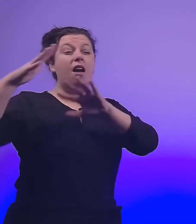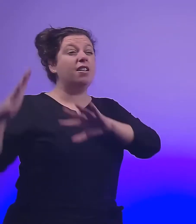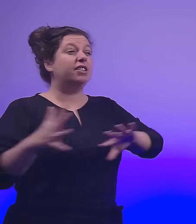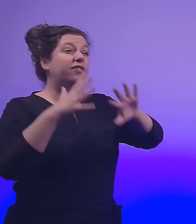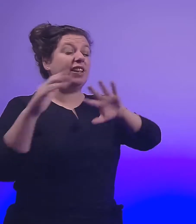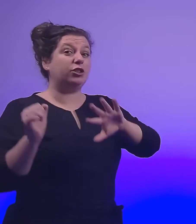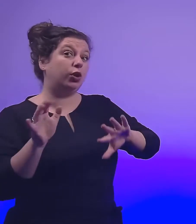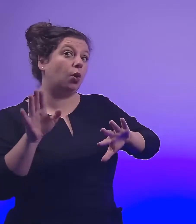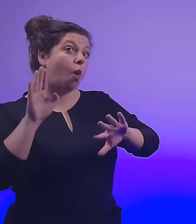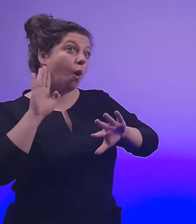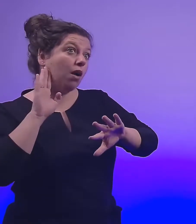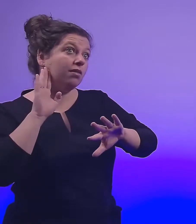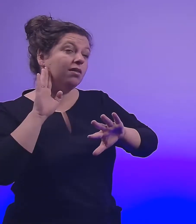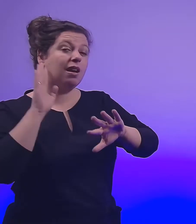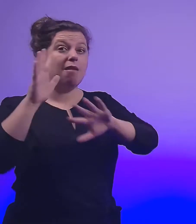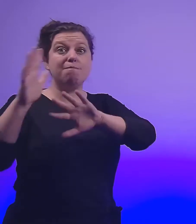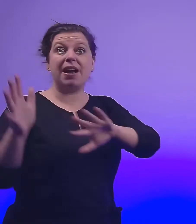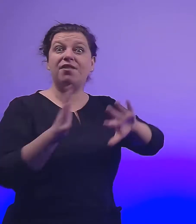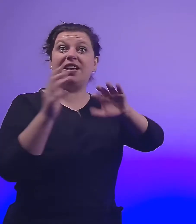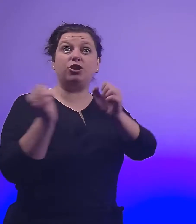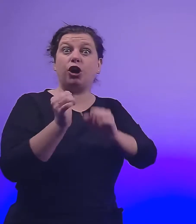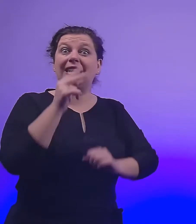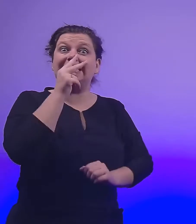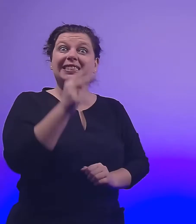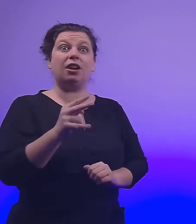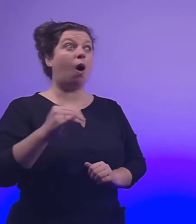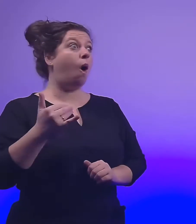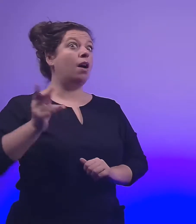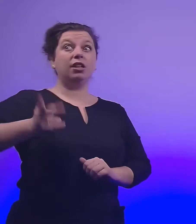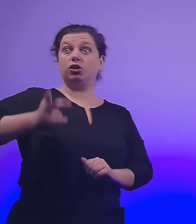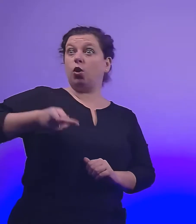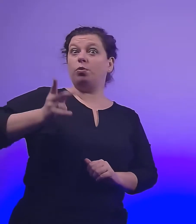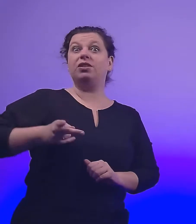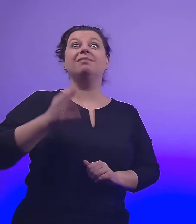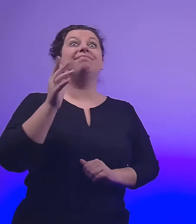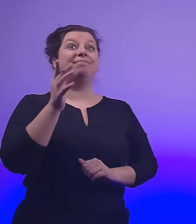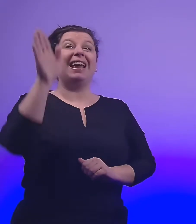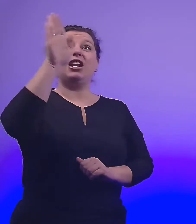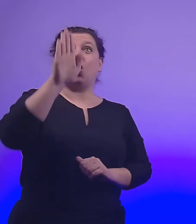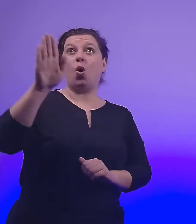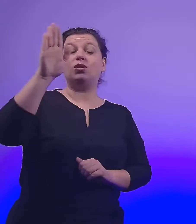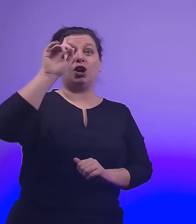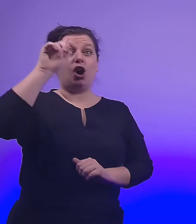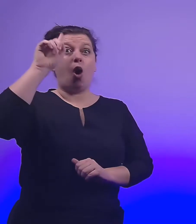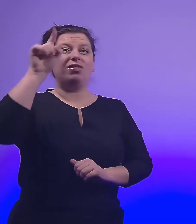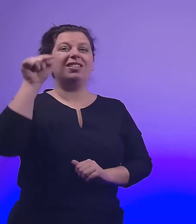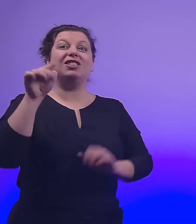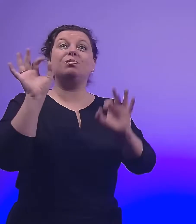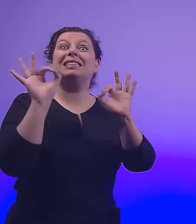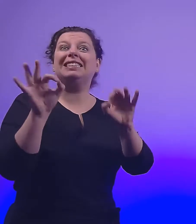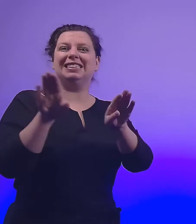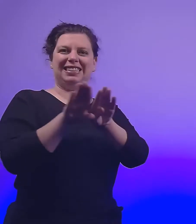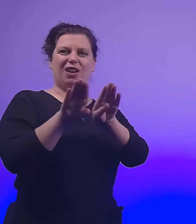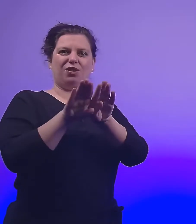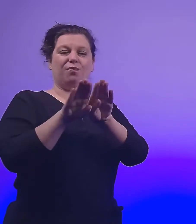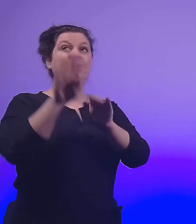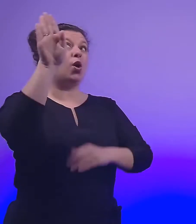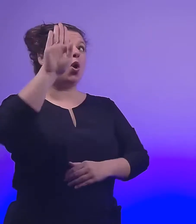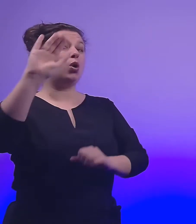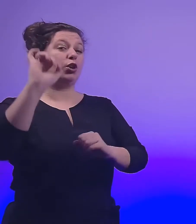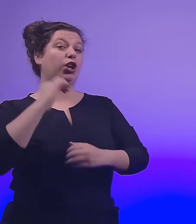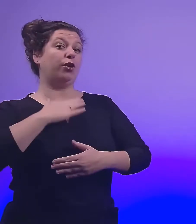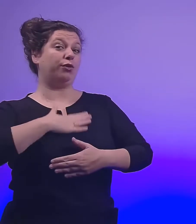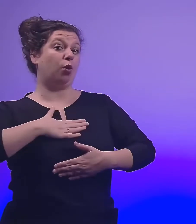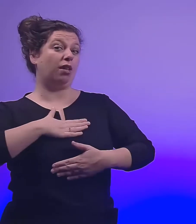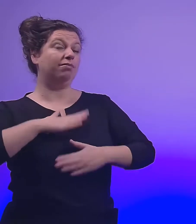niet zien? Nee, toch? Dat klopt. Inderdaad, zo is het ook met het geloven in God. Je kunt God kun je voelen. Soms kun je